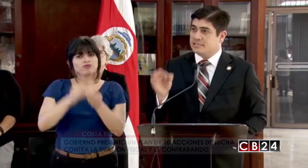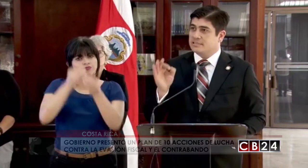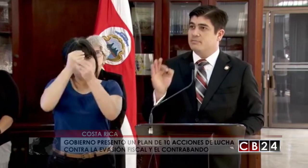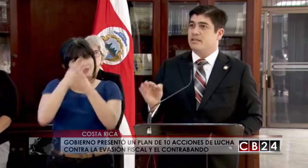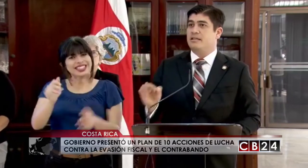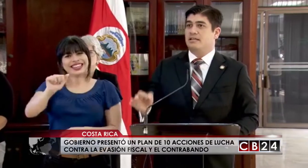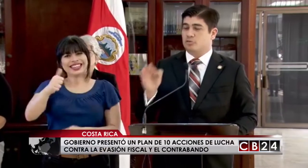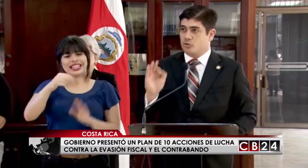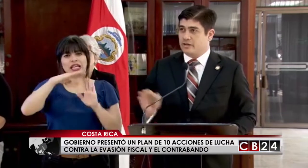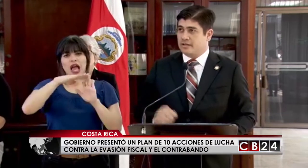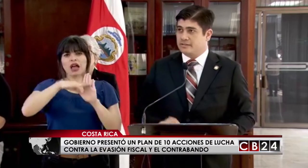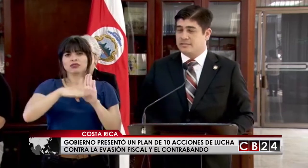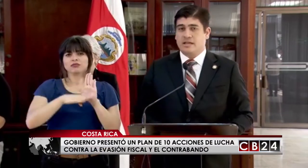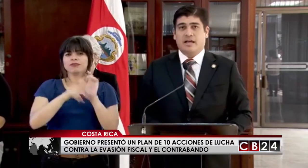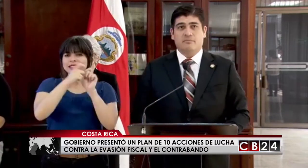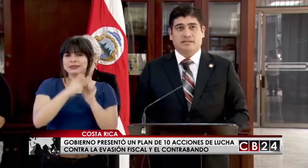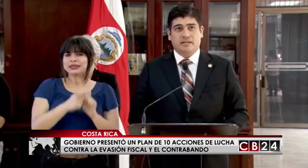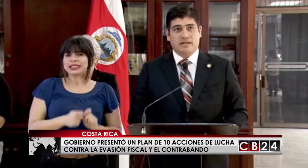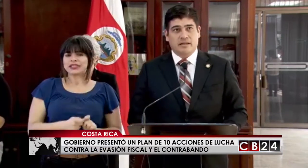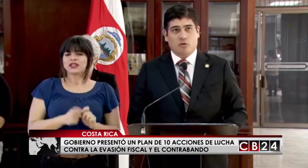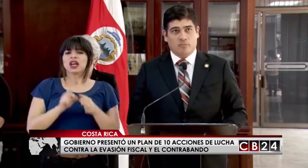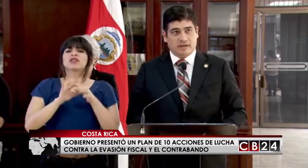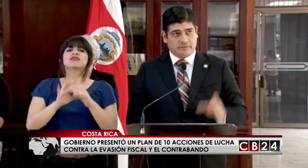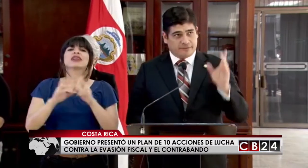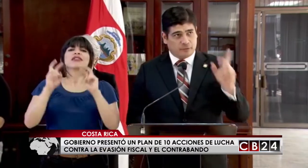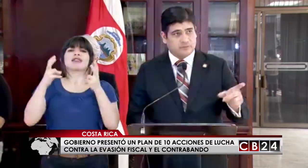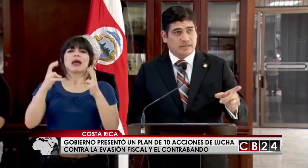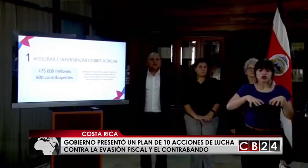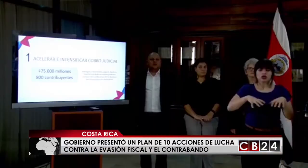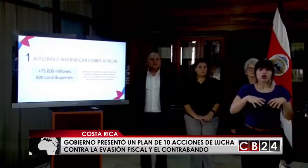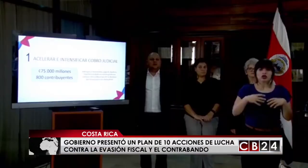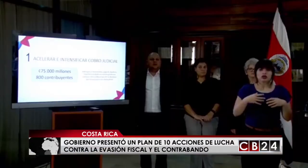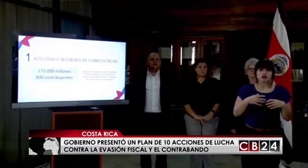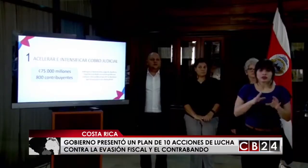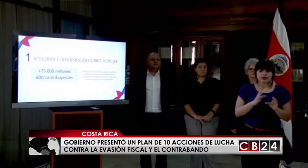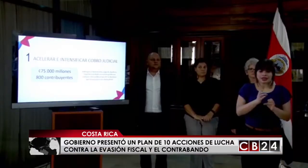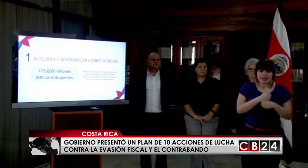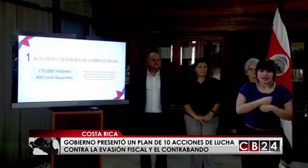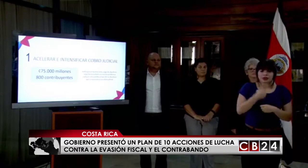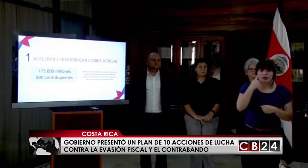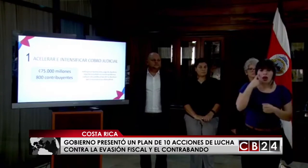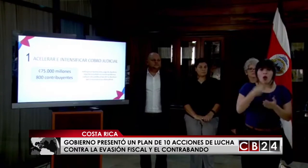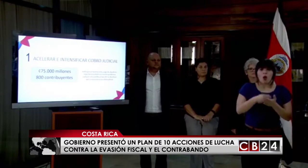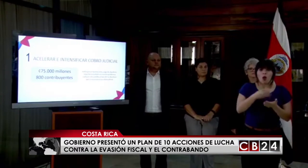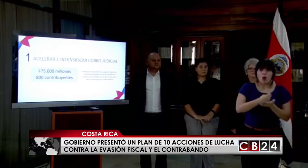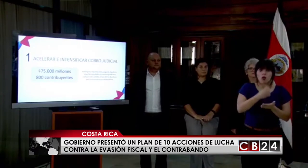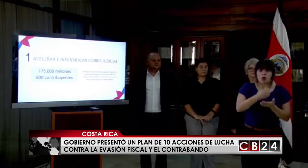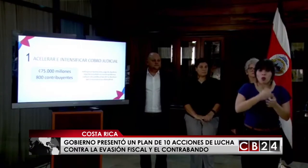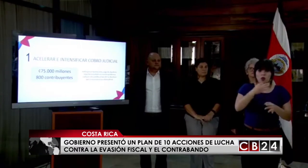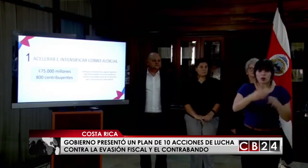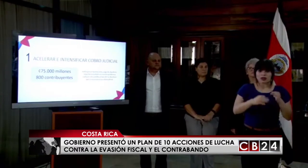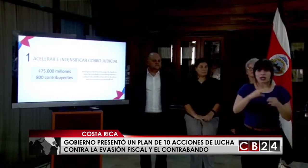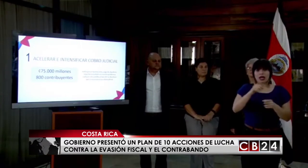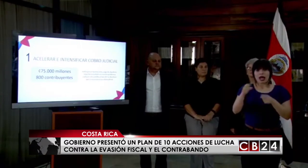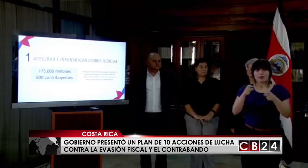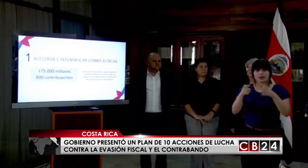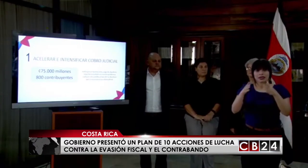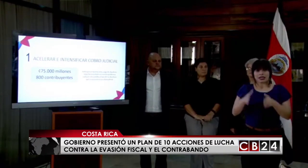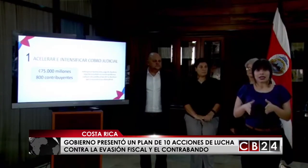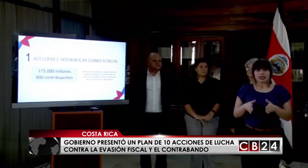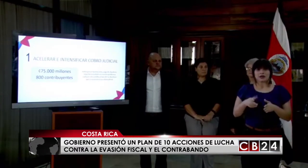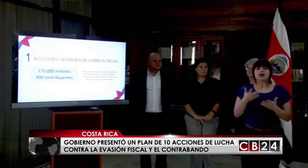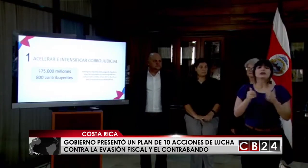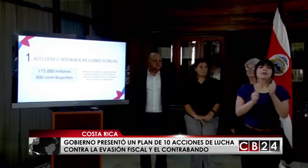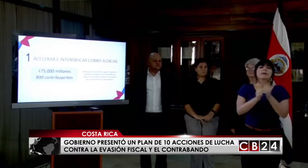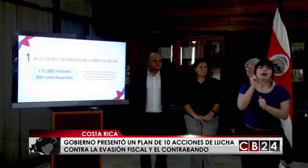el plan del gobierno de costa rica contra la evasión fiscal consiste en 10 acciones entre las que se destacan intensificar el cobro a 800 grandes